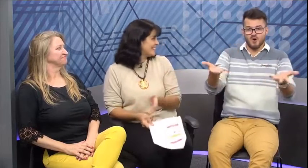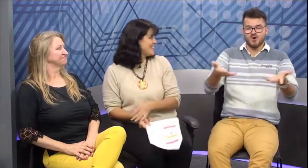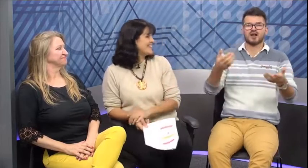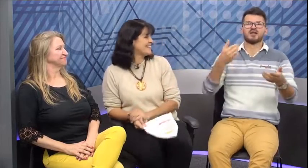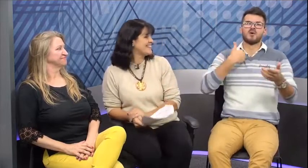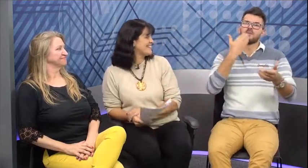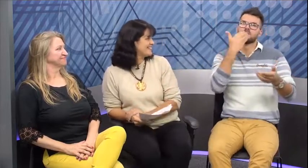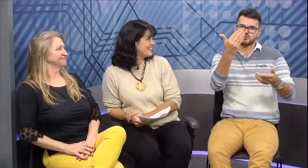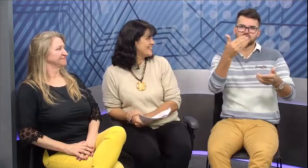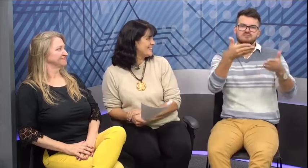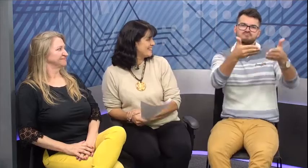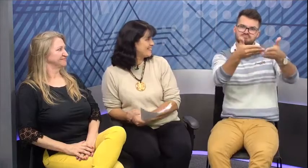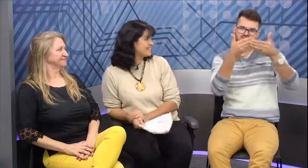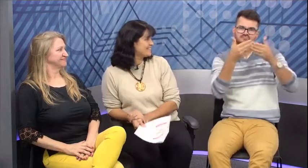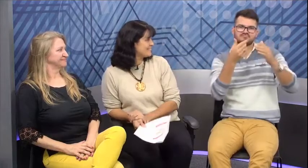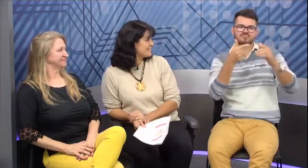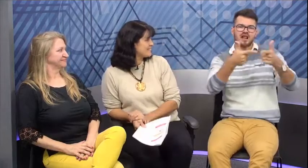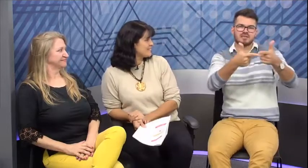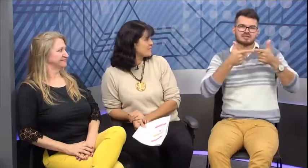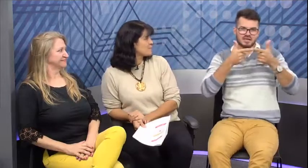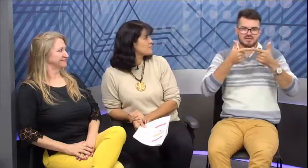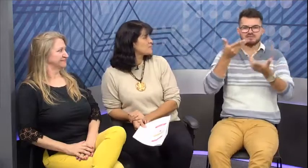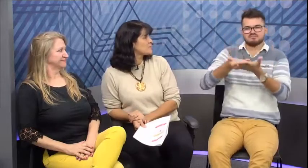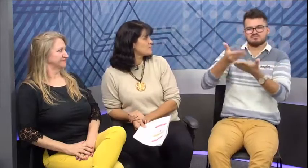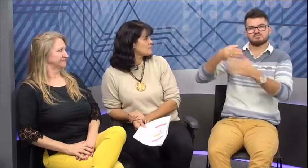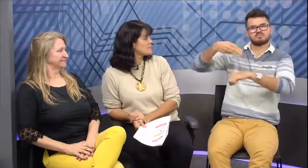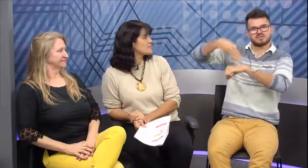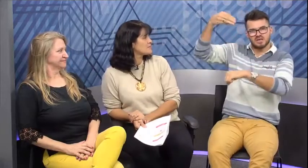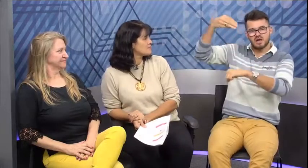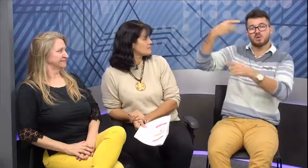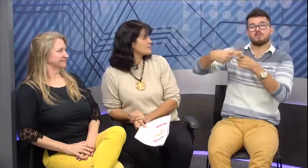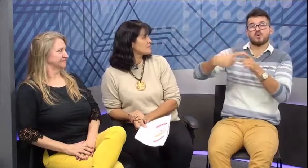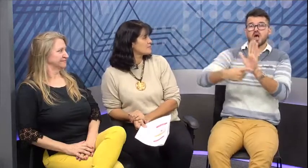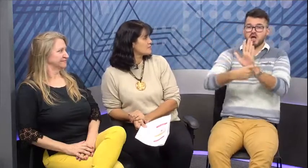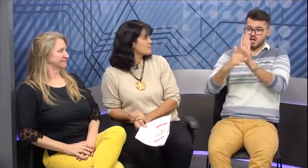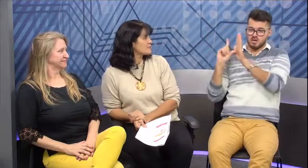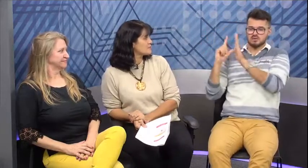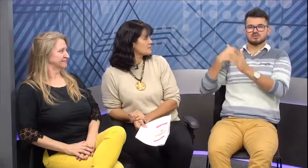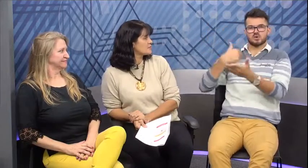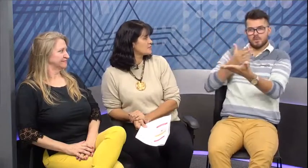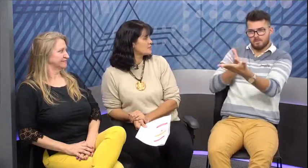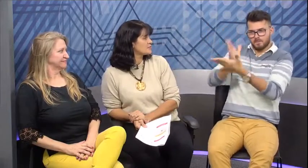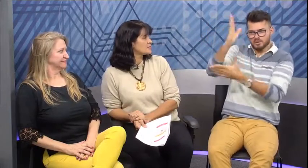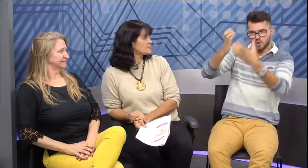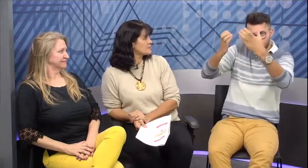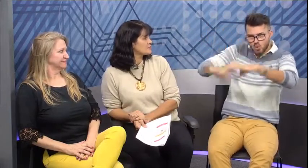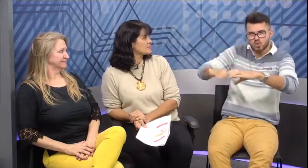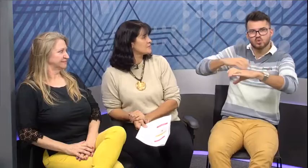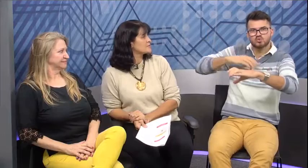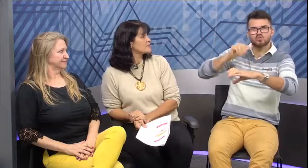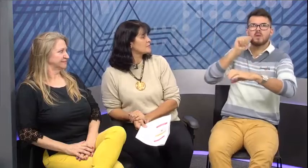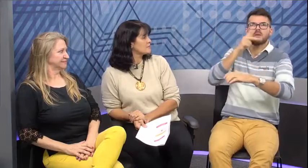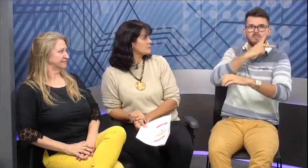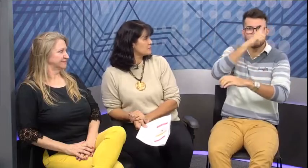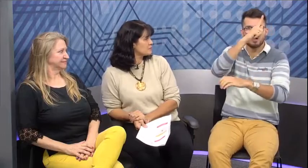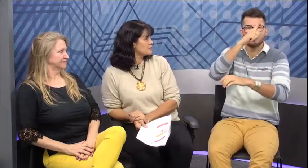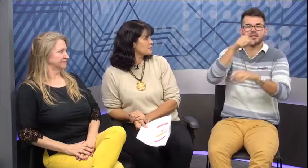Ah, sim. E aí, agora eu estou no período de licença, porque estou fazendo mestrado. Eu havia passado no